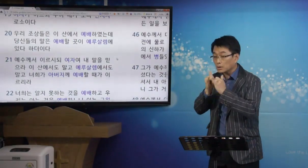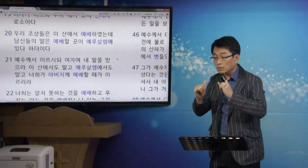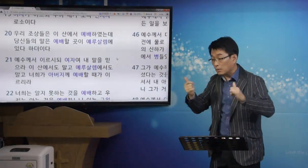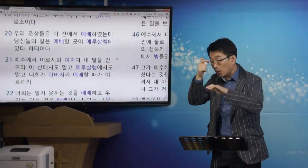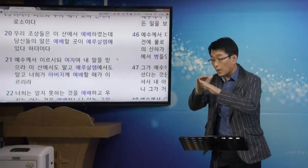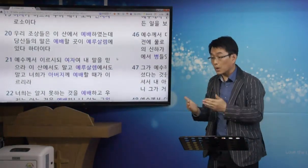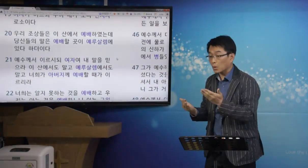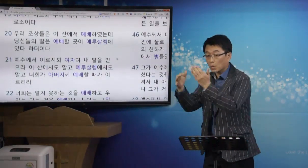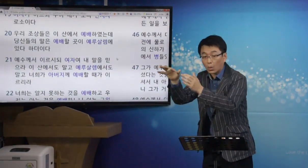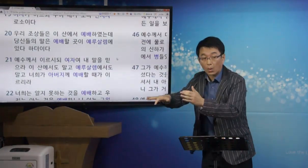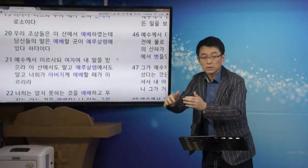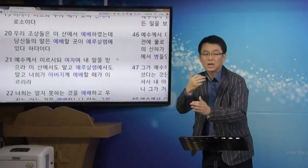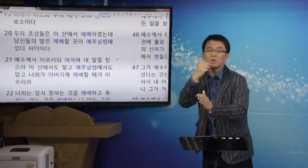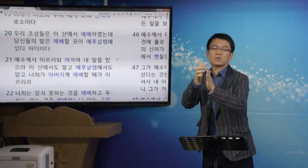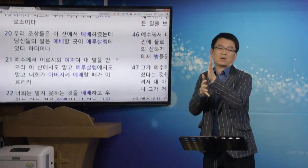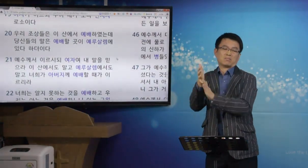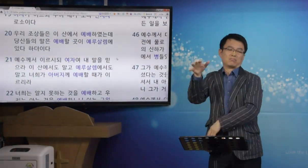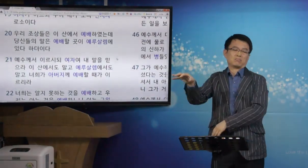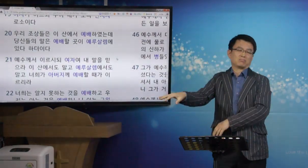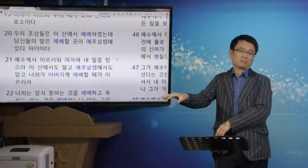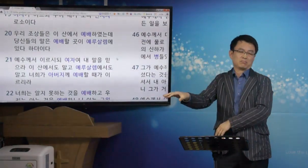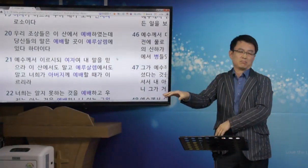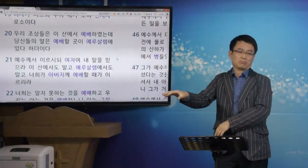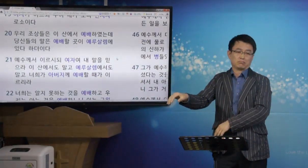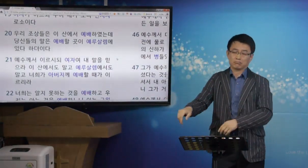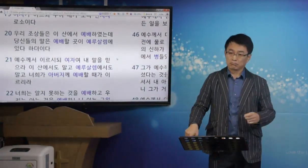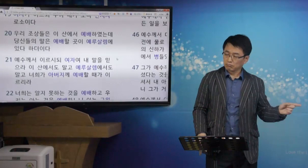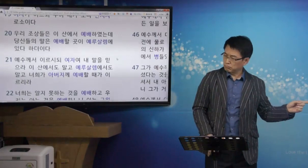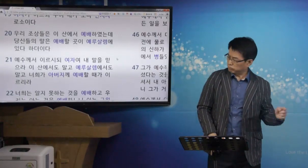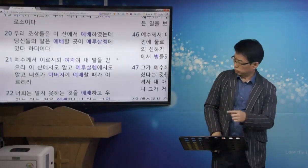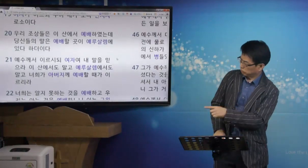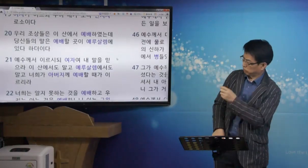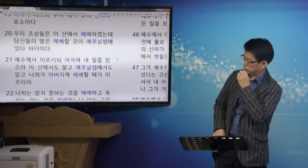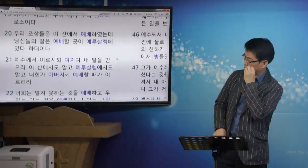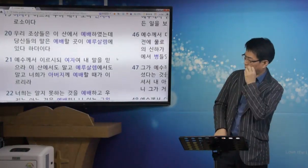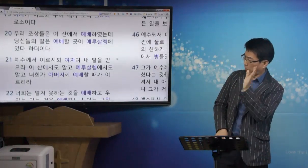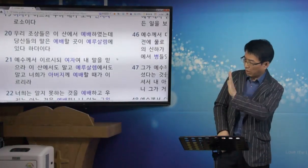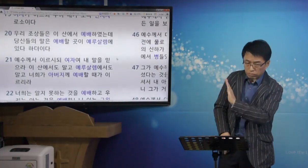그렇기 때문에 유대인들이 예배드리는 것은 예루살렘인데